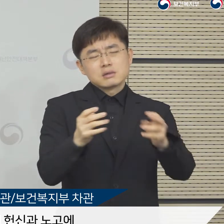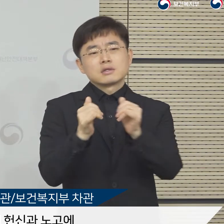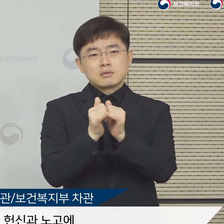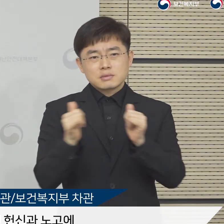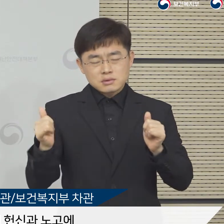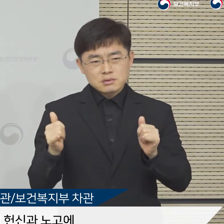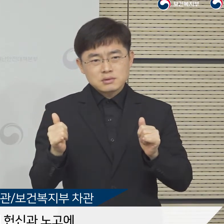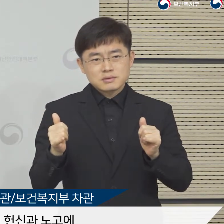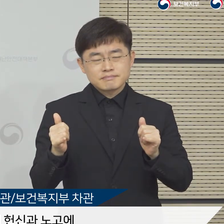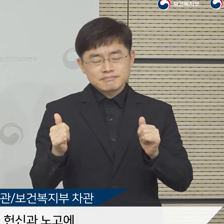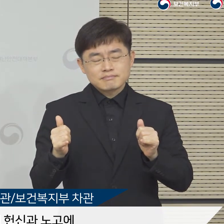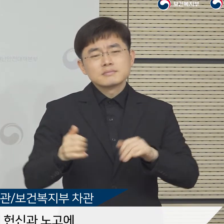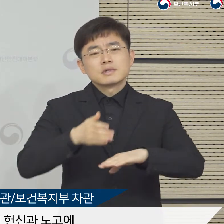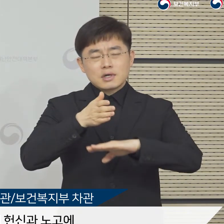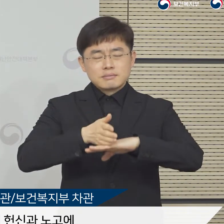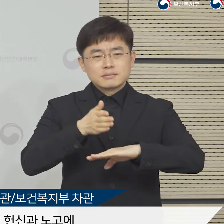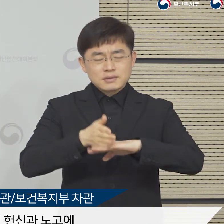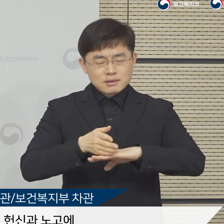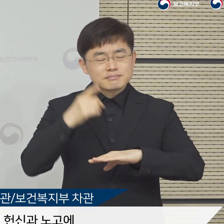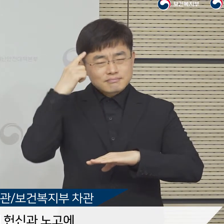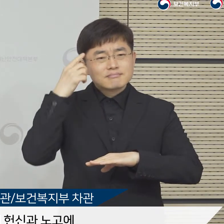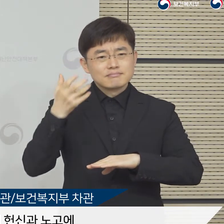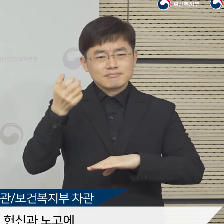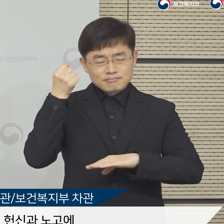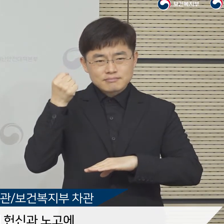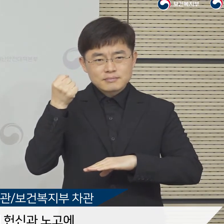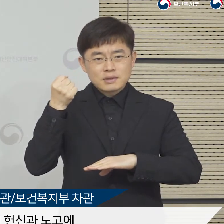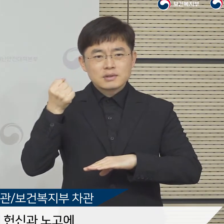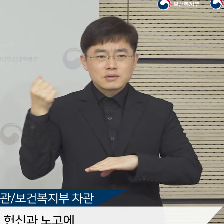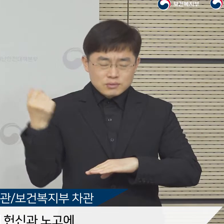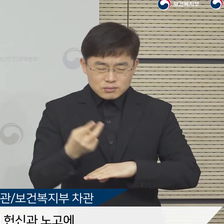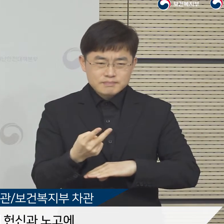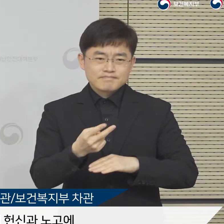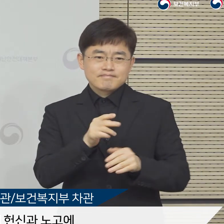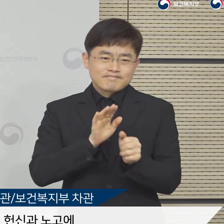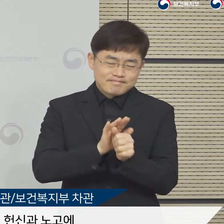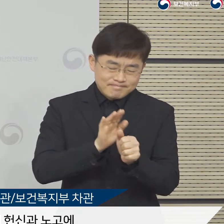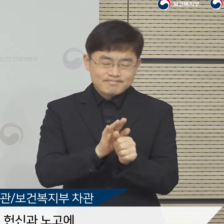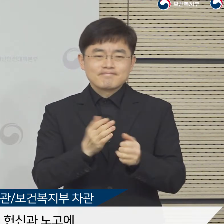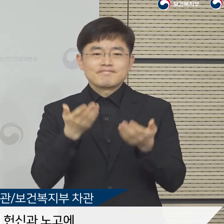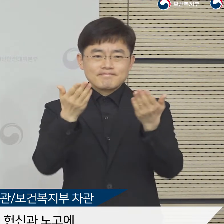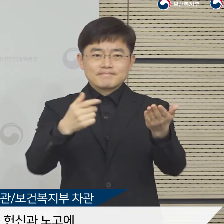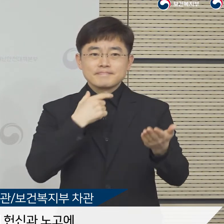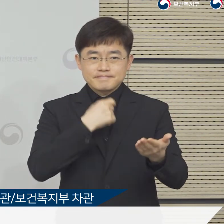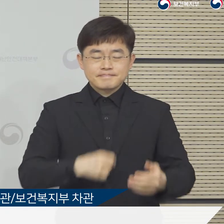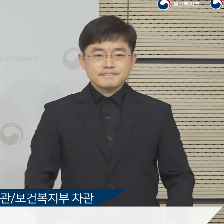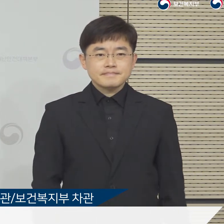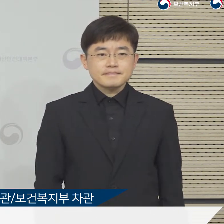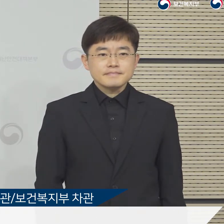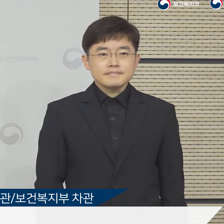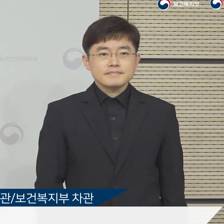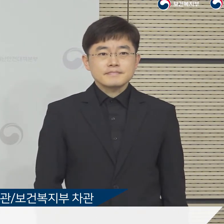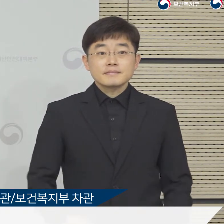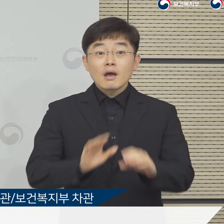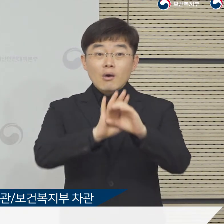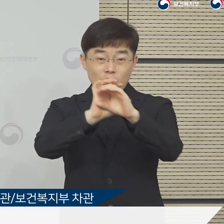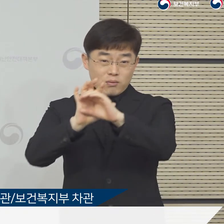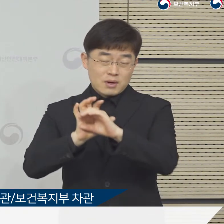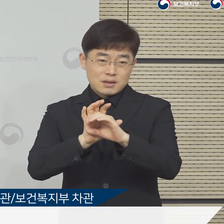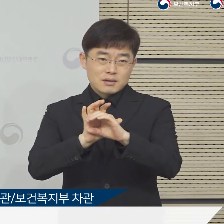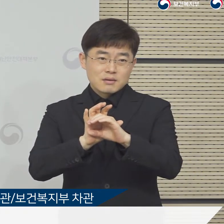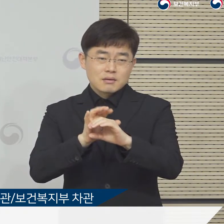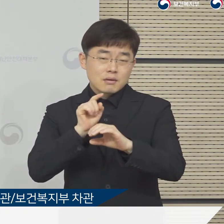국민들이 여러분들의 헌신과 노고에 감사하며 응원을 보내고 있습니다. 코로나19는